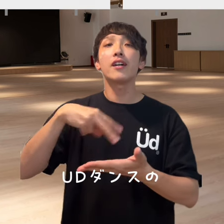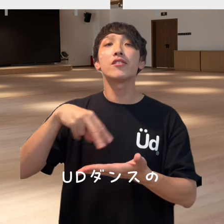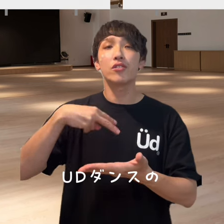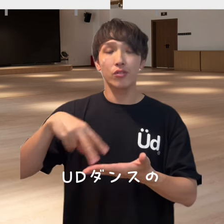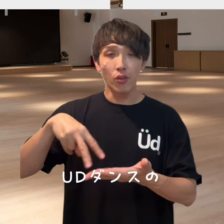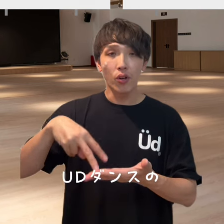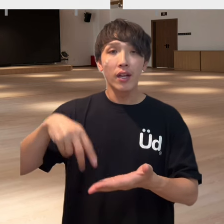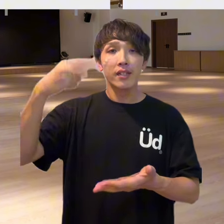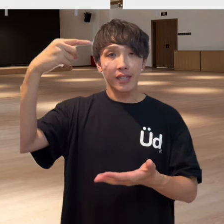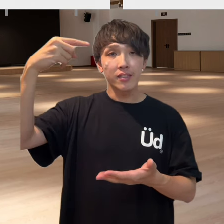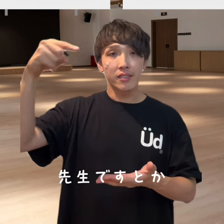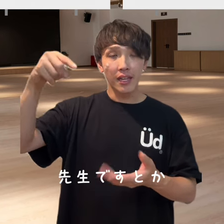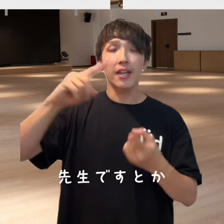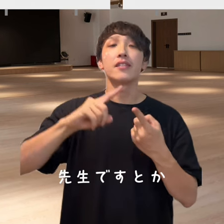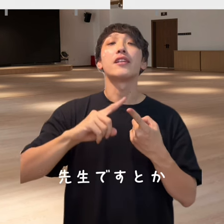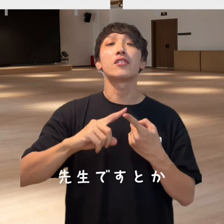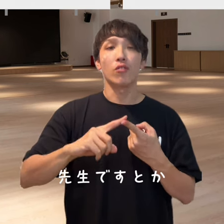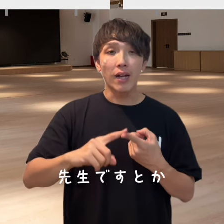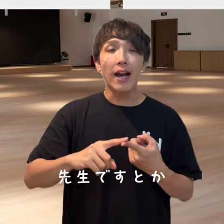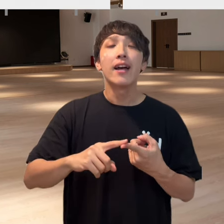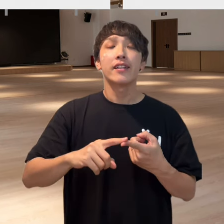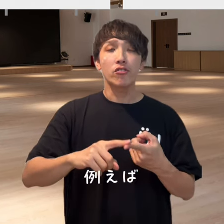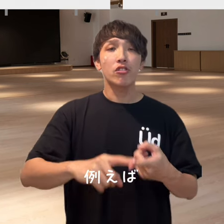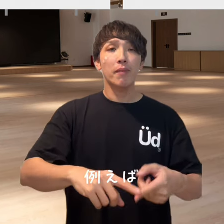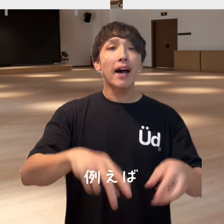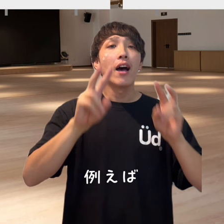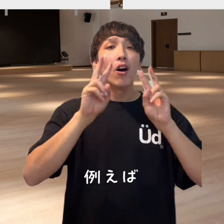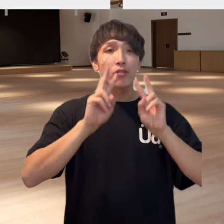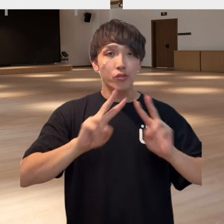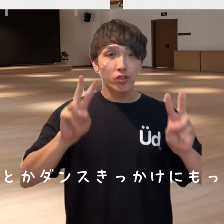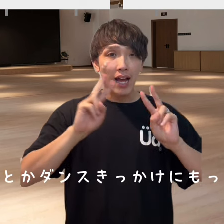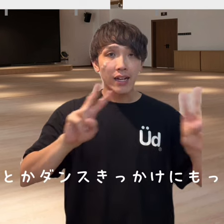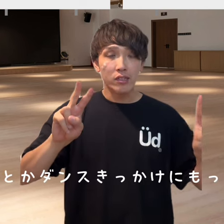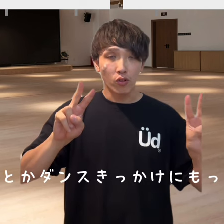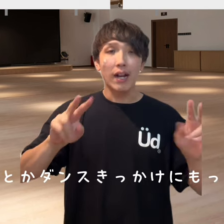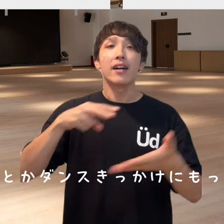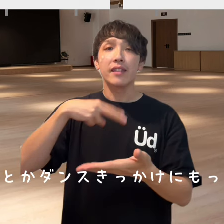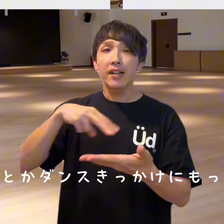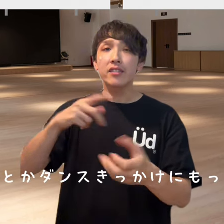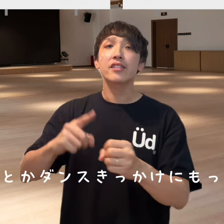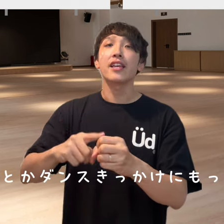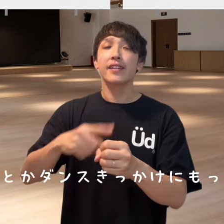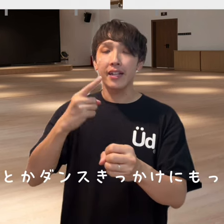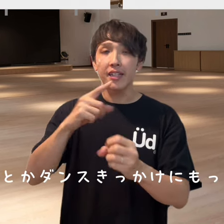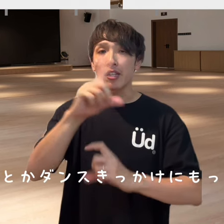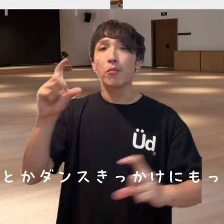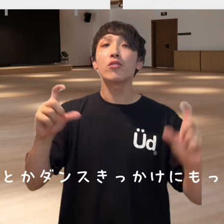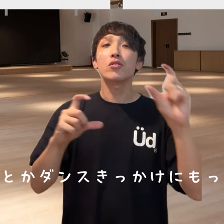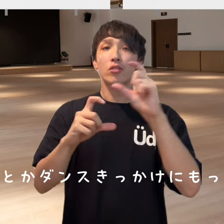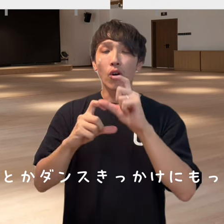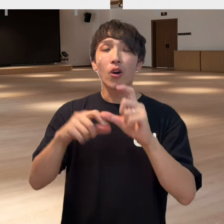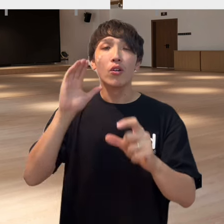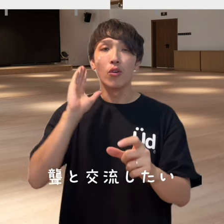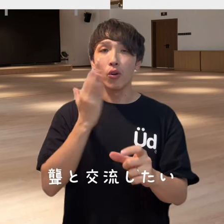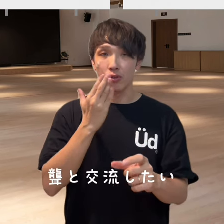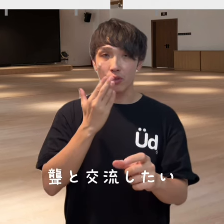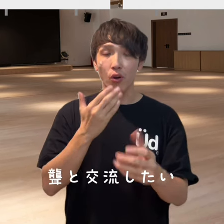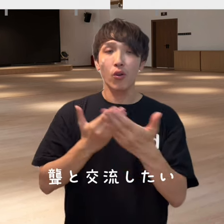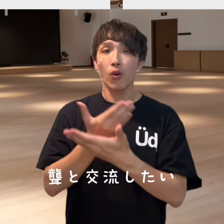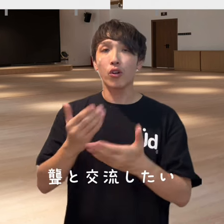スの先生ですとか、例えば歌とかダンスきっかけにもっとローと交流